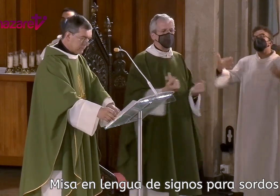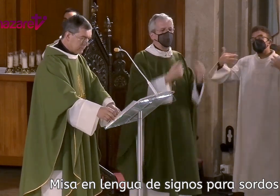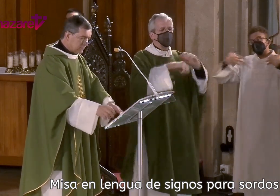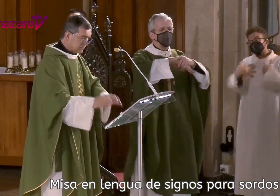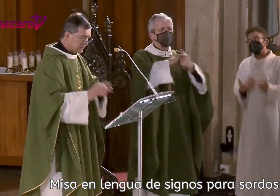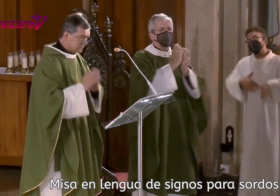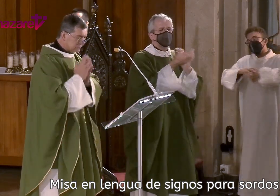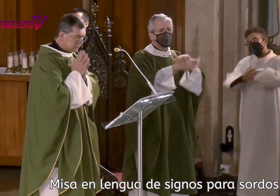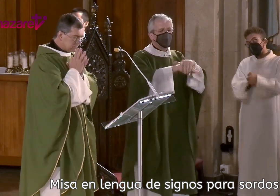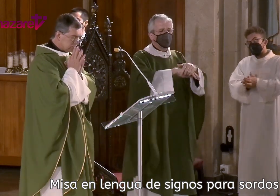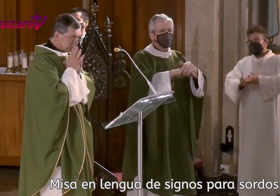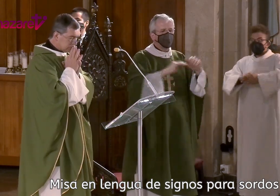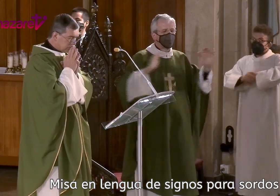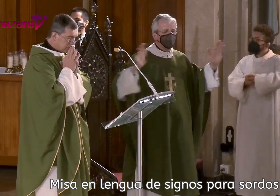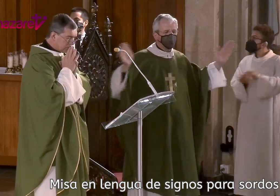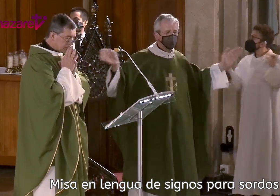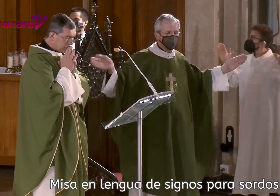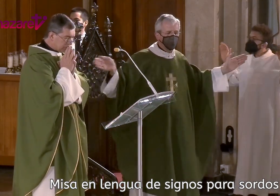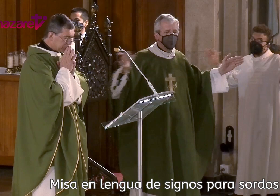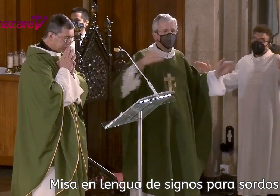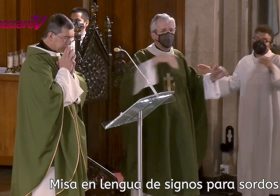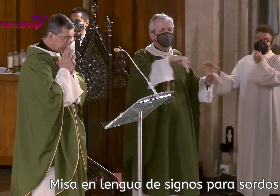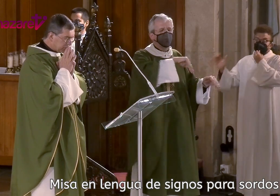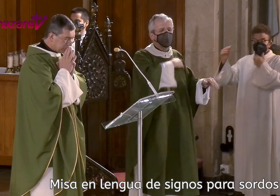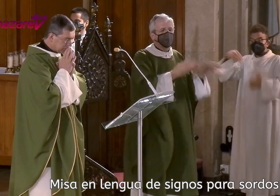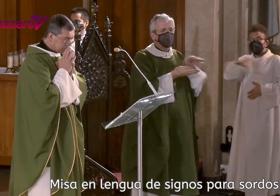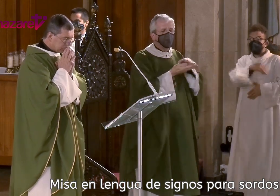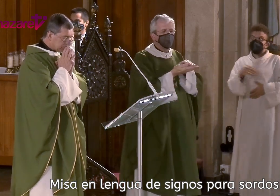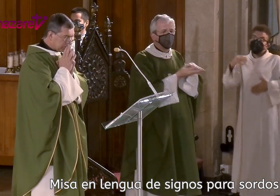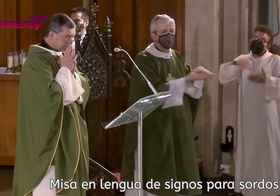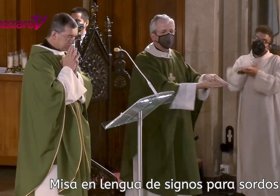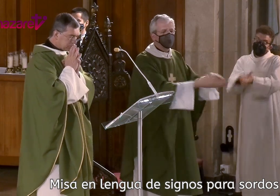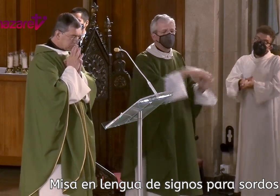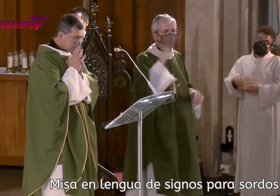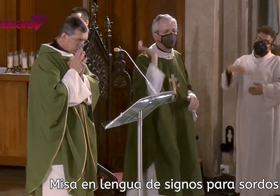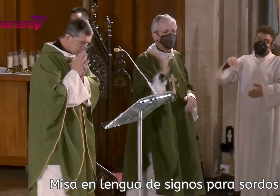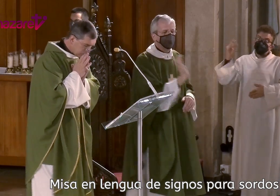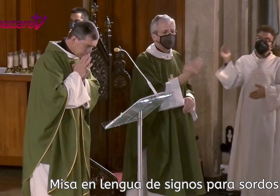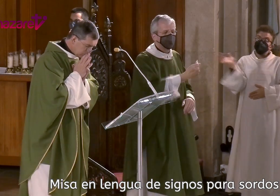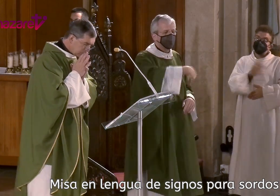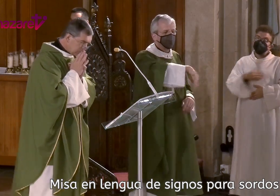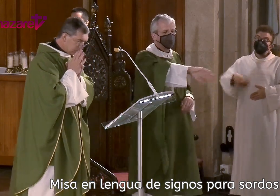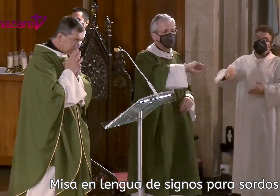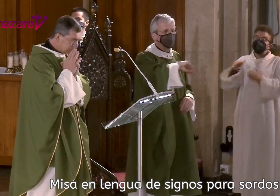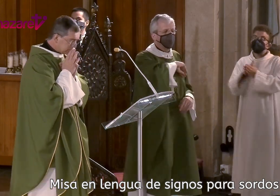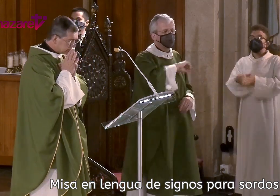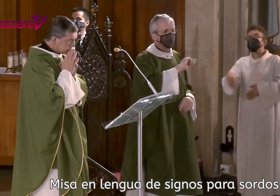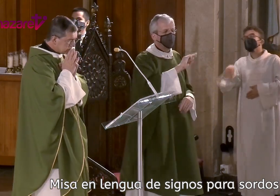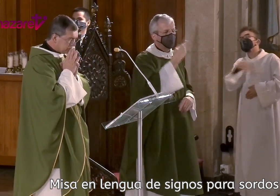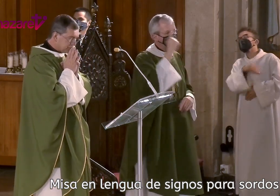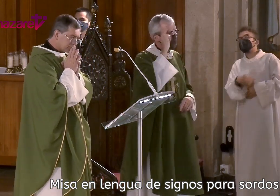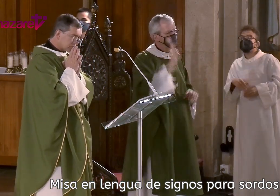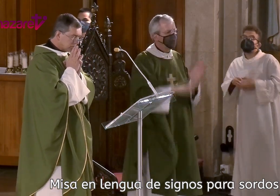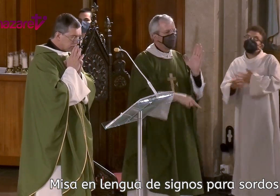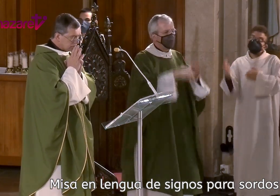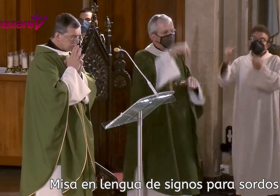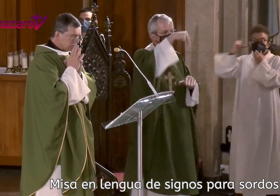bajo el poder de Poncio Pilato, fue crucificado, muerto y sepultado, descendió a los infiernos, al tercer